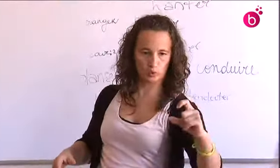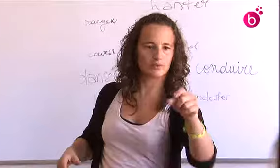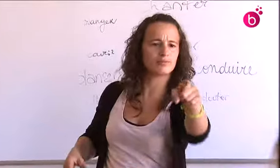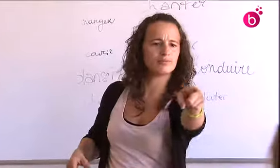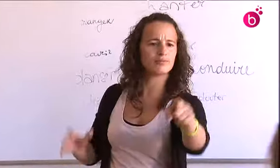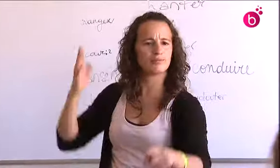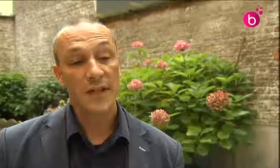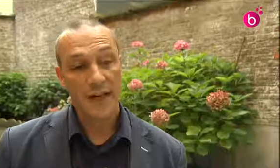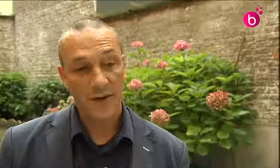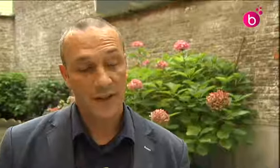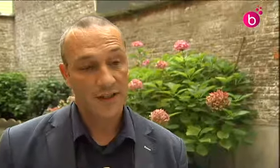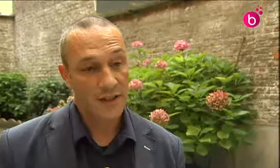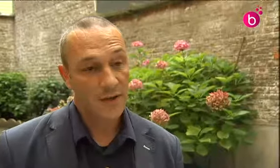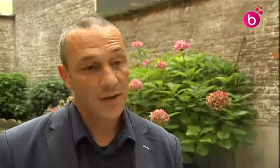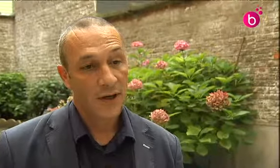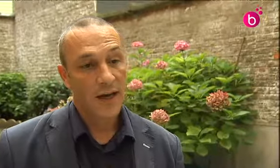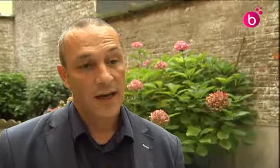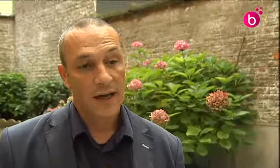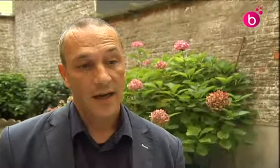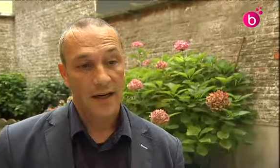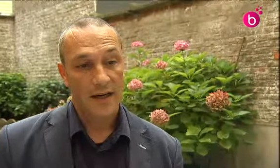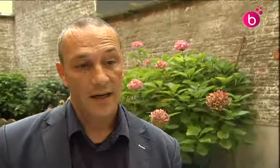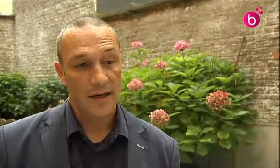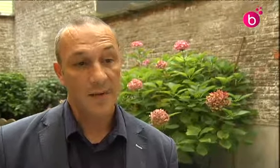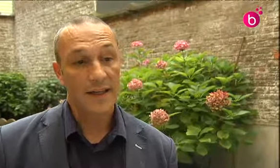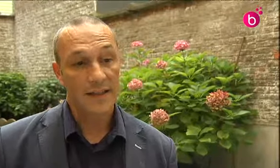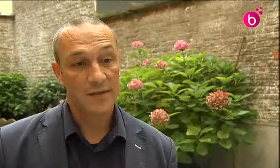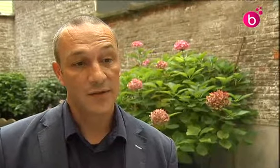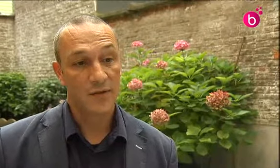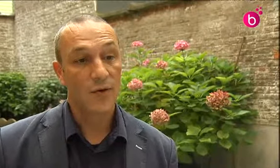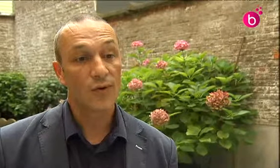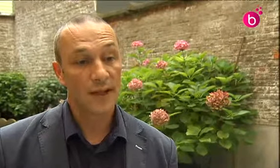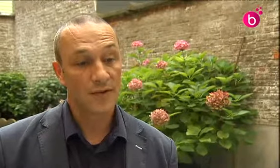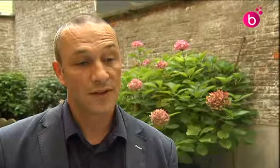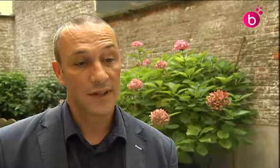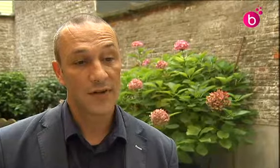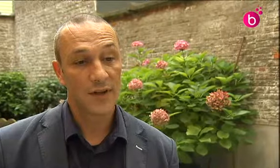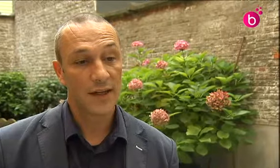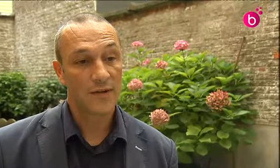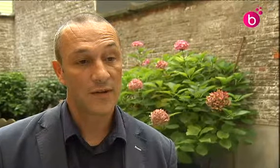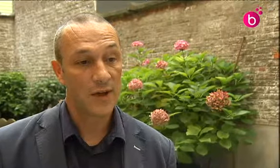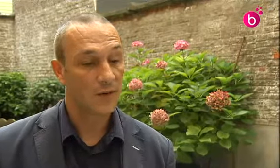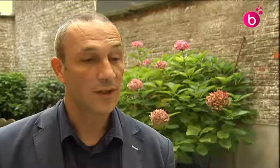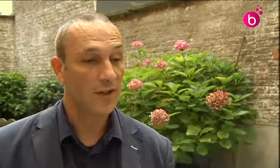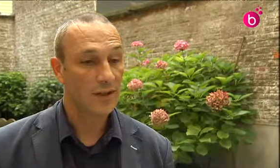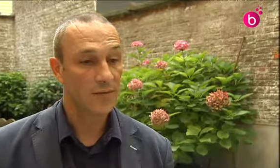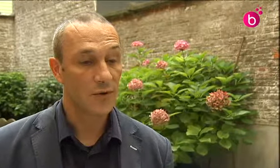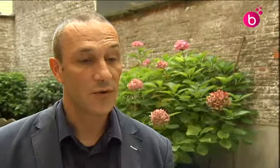constaté que pour enseigner la langue des signes, la maîtrise de longue date de cette langue est une priorité absolue,